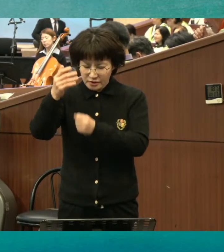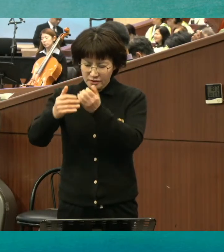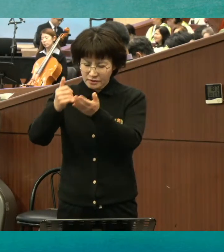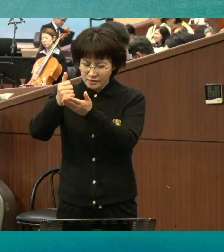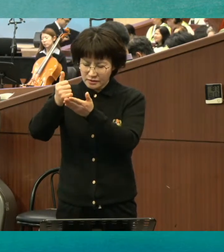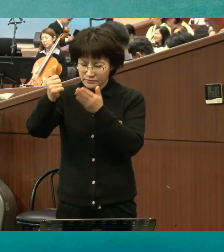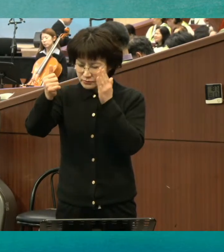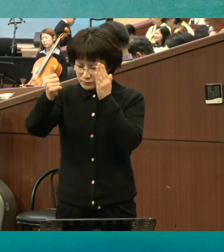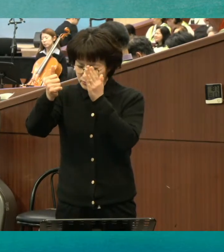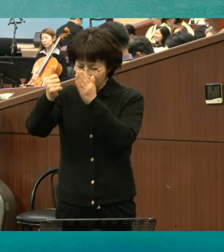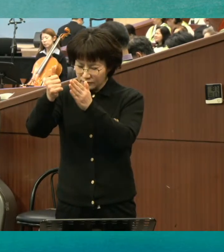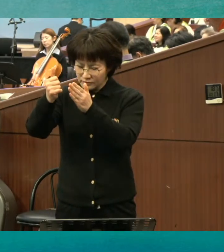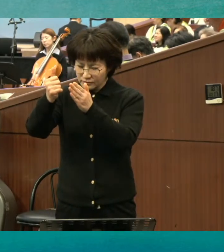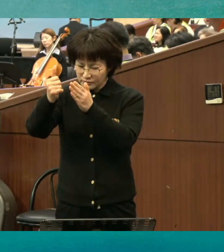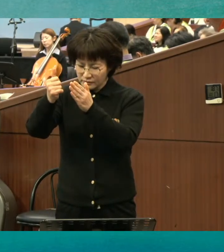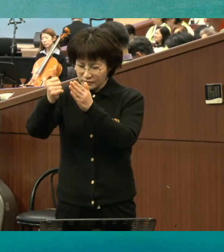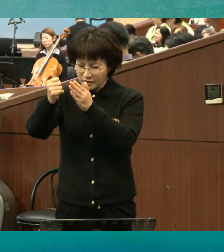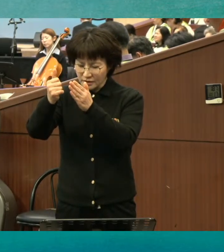온전히 나아가게 하시고